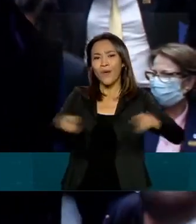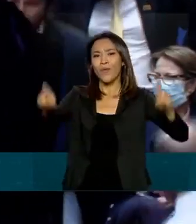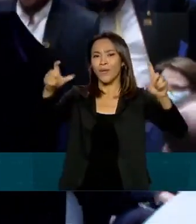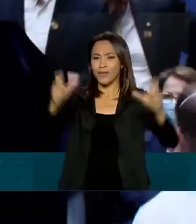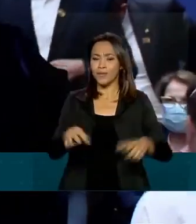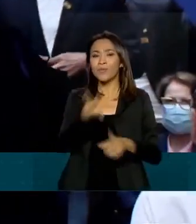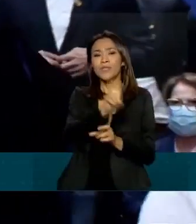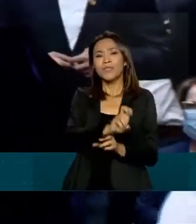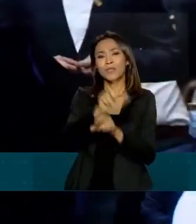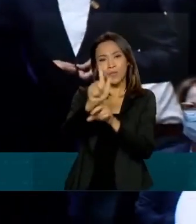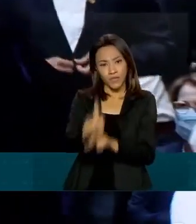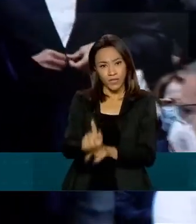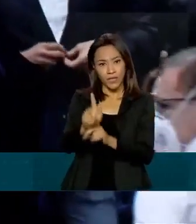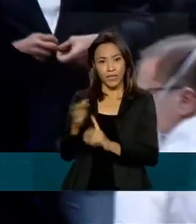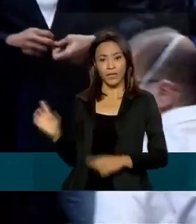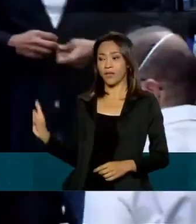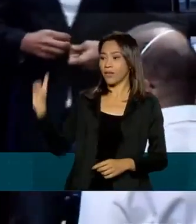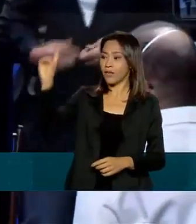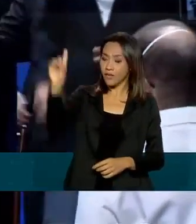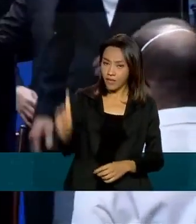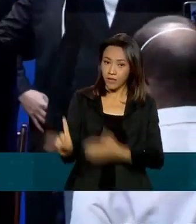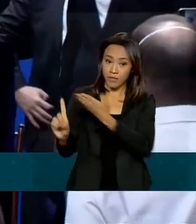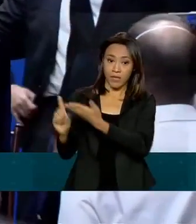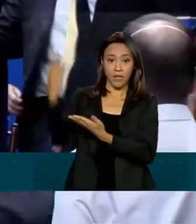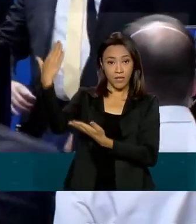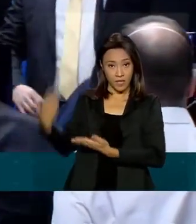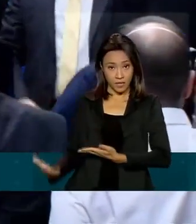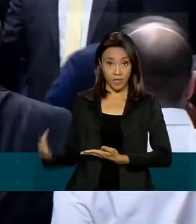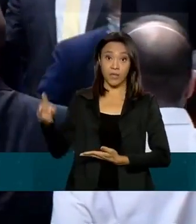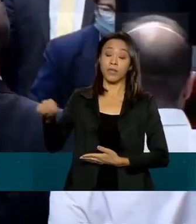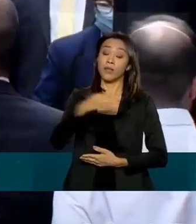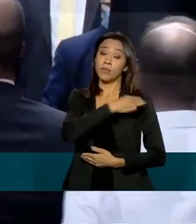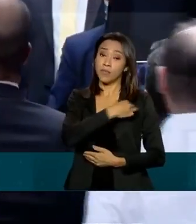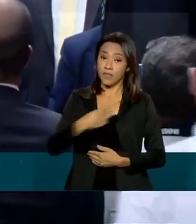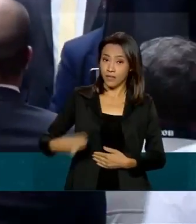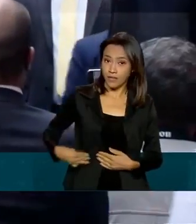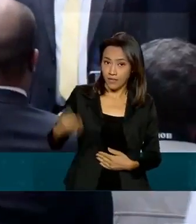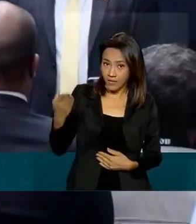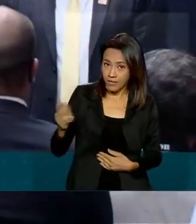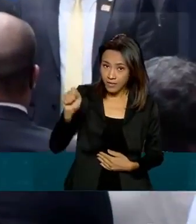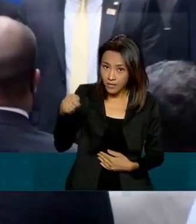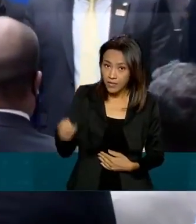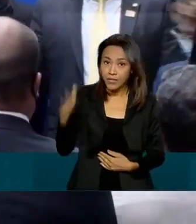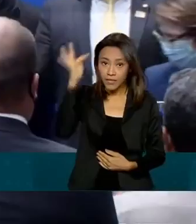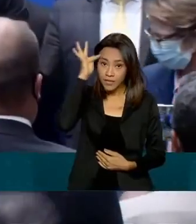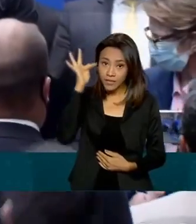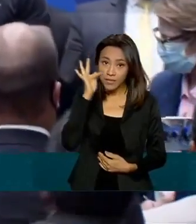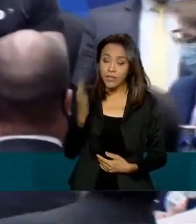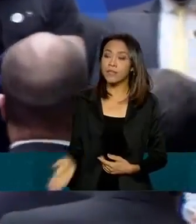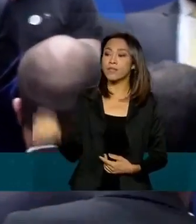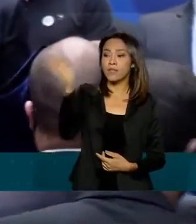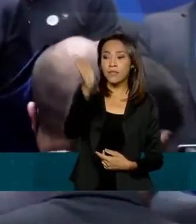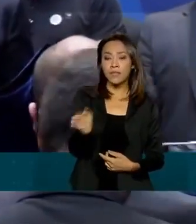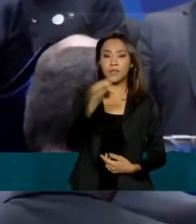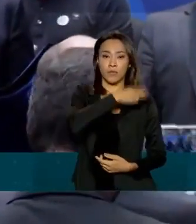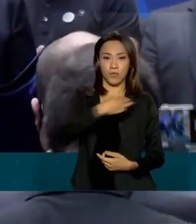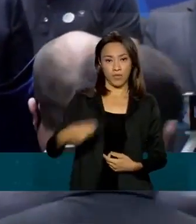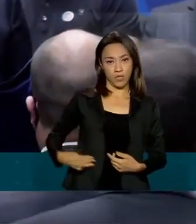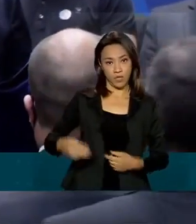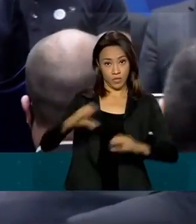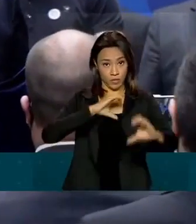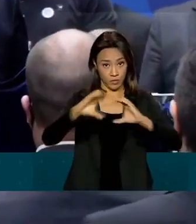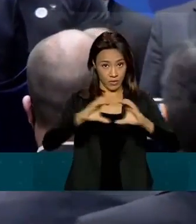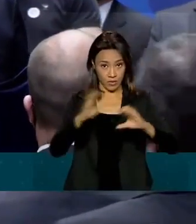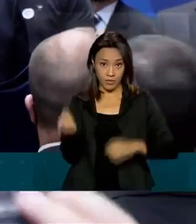Smart Campus, acompanhado da ministra da Agricultura, Pecuária e Abastecimento, Tereza Cristina, do ministro das Comunicações,